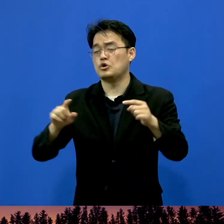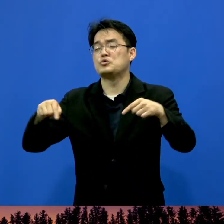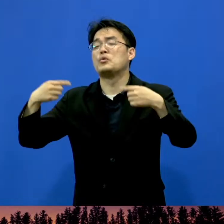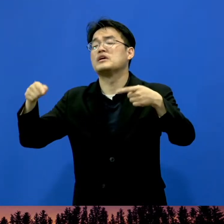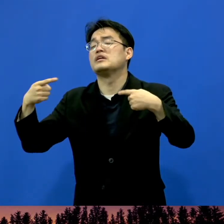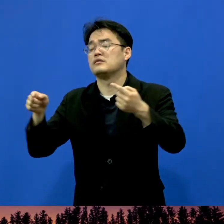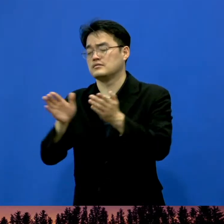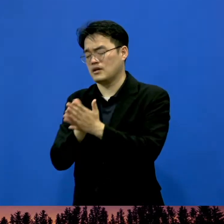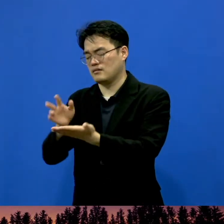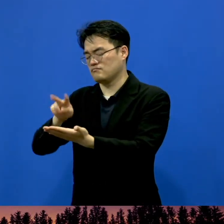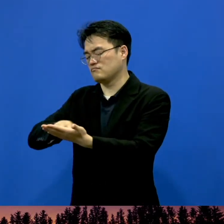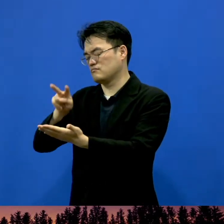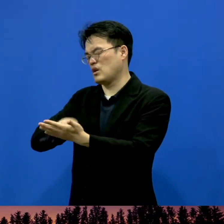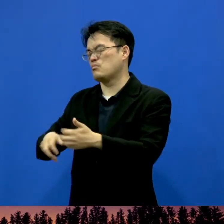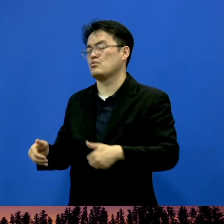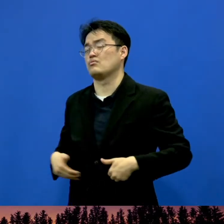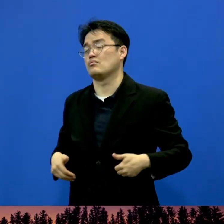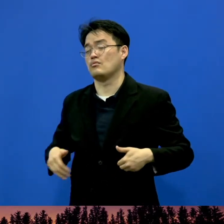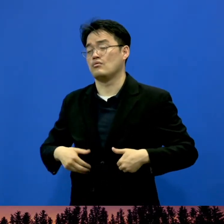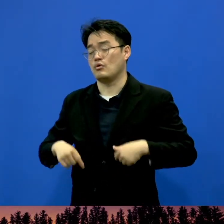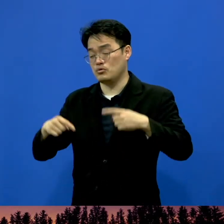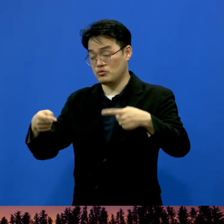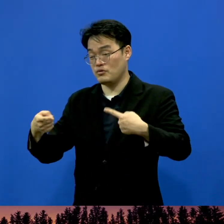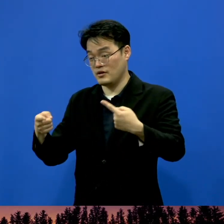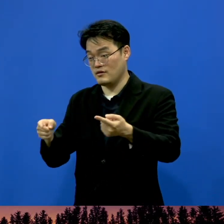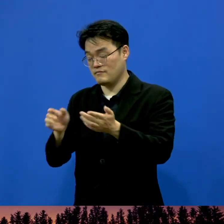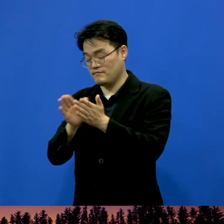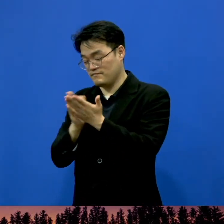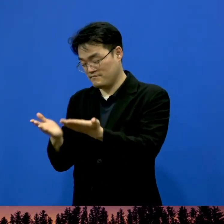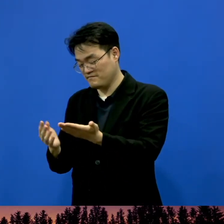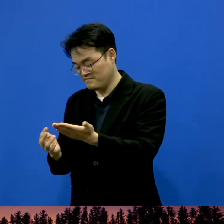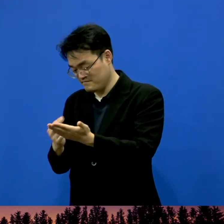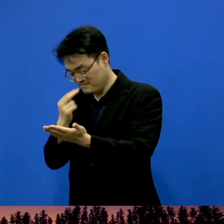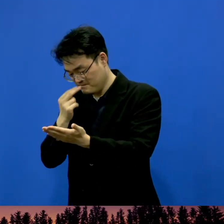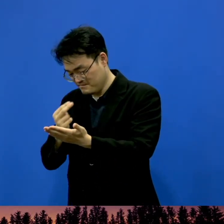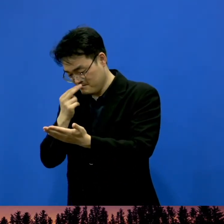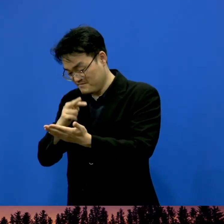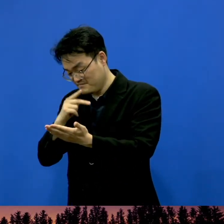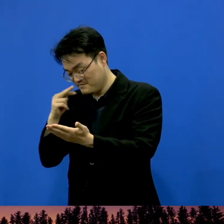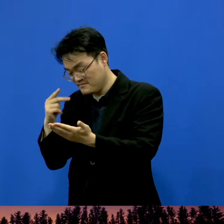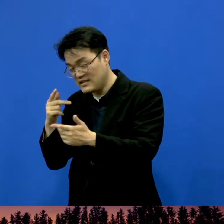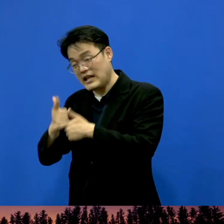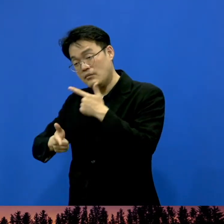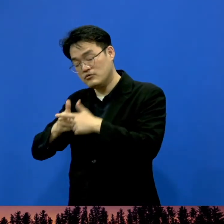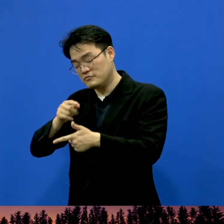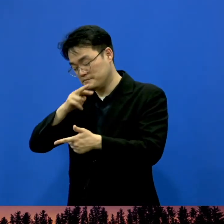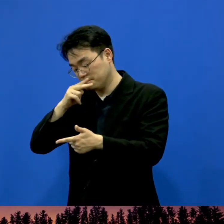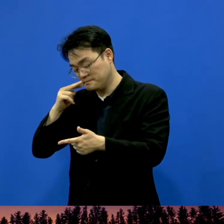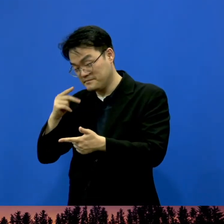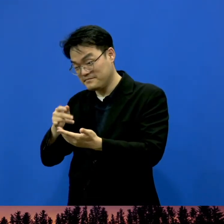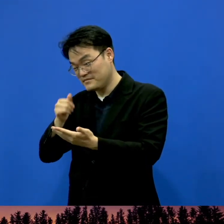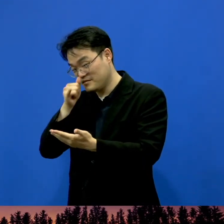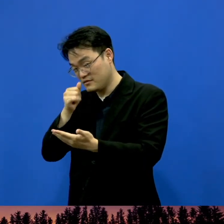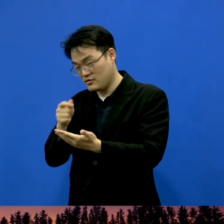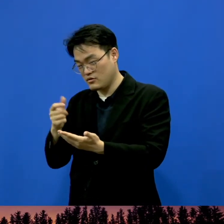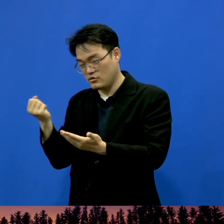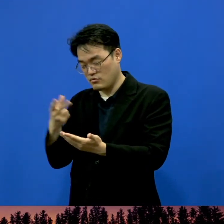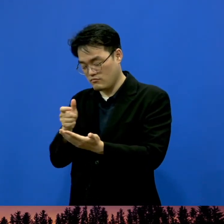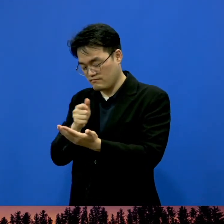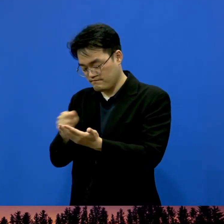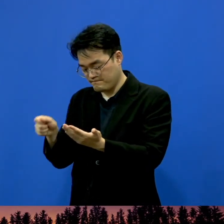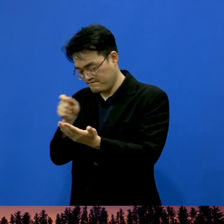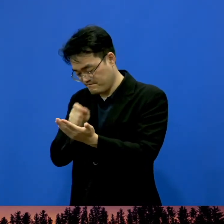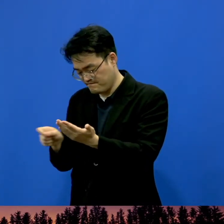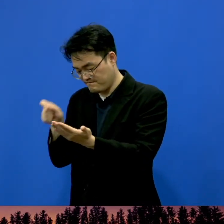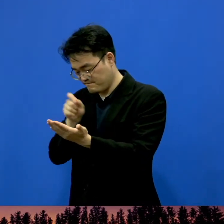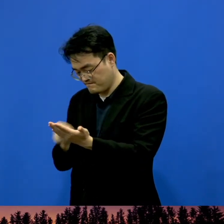외쳐. 종이를 읽고 종이 냄새를 맡아요. 나무 냄새를 맡아요. 그 연필로 줄을 꺼가면서 말이죠.